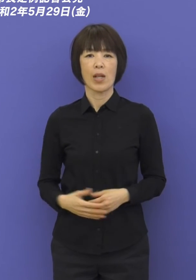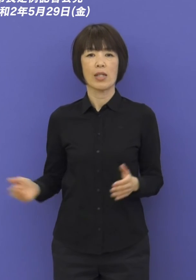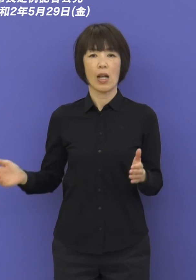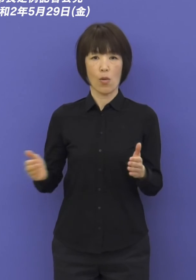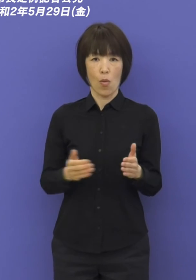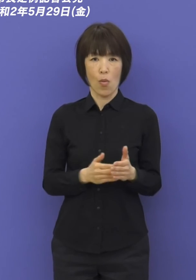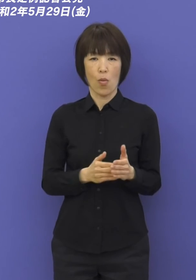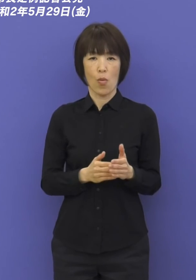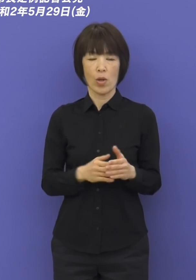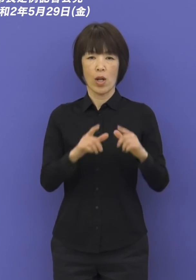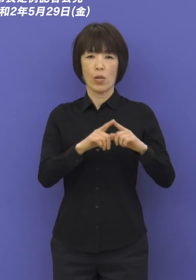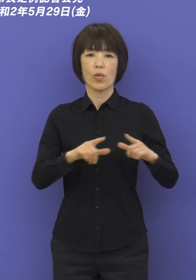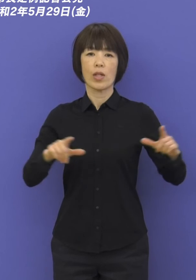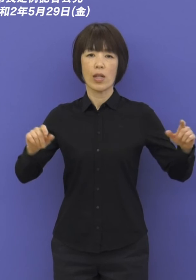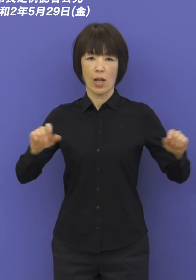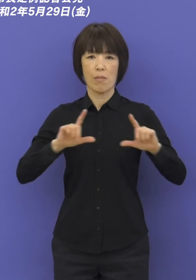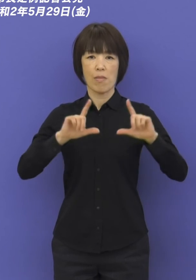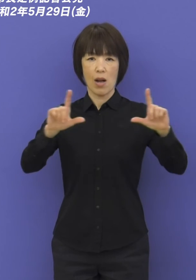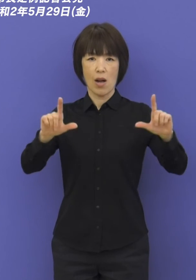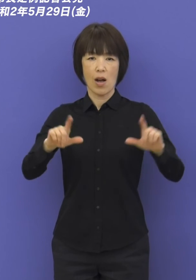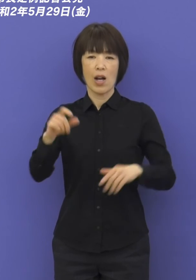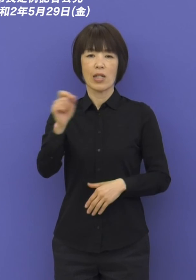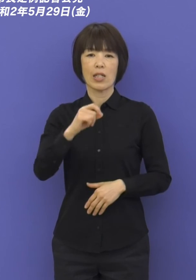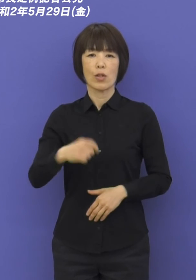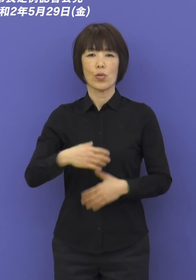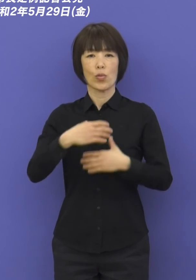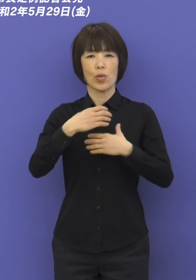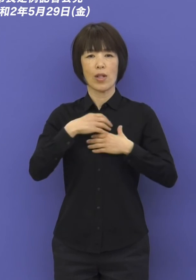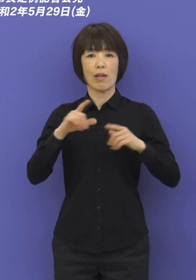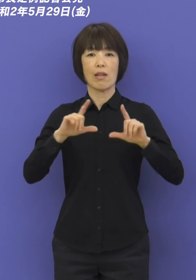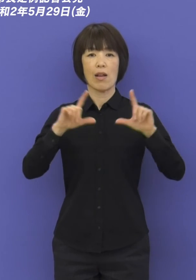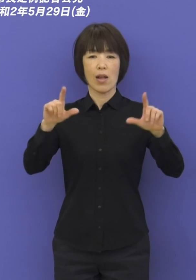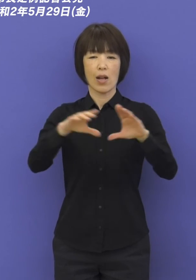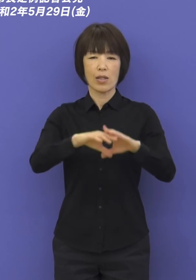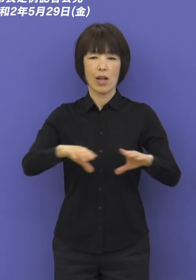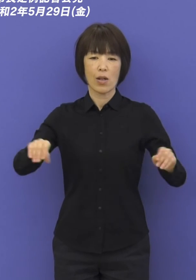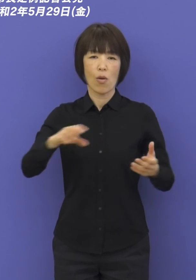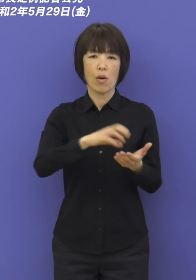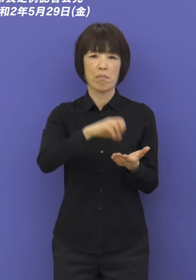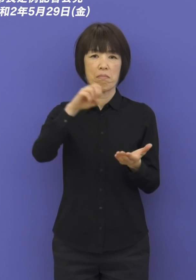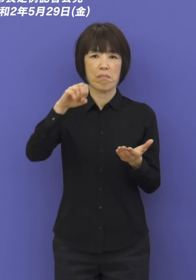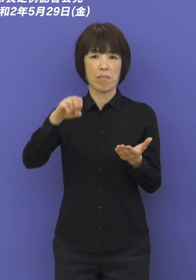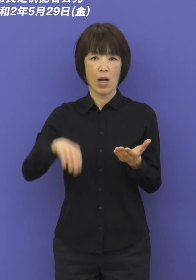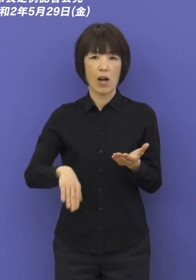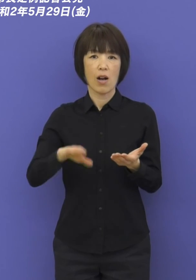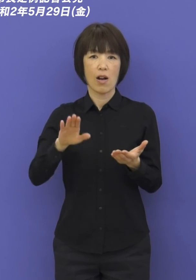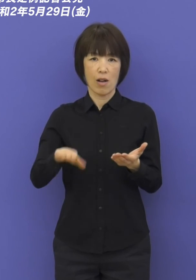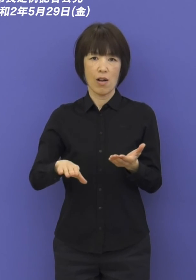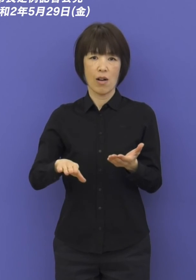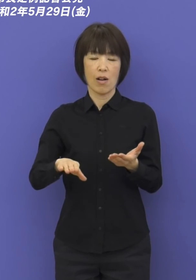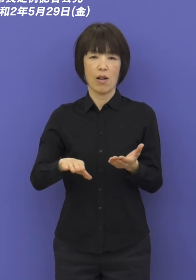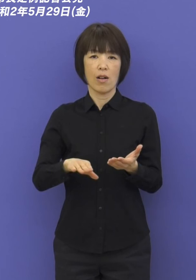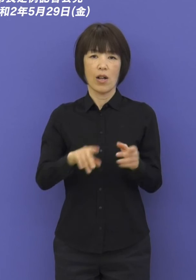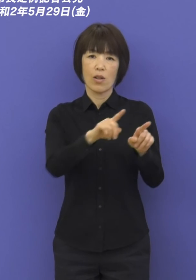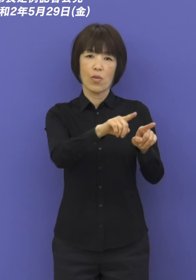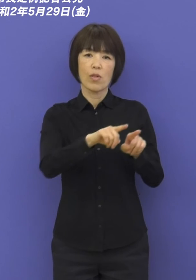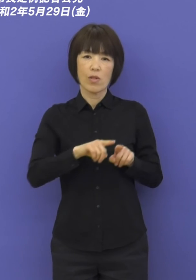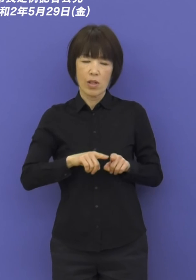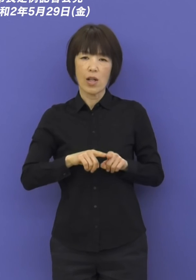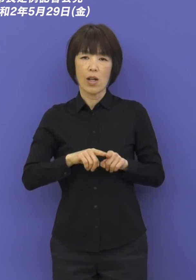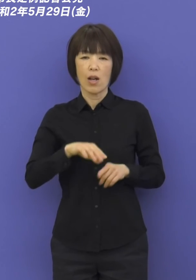最後に、国から出されていた緊急事態宣言が全国的に解除されました。市